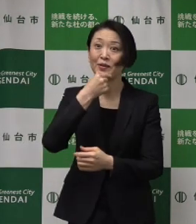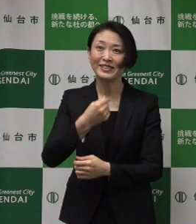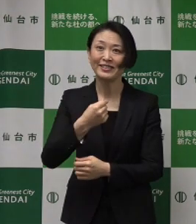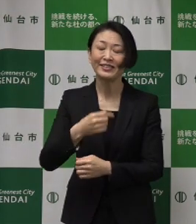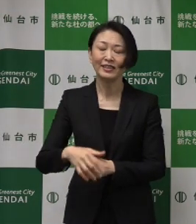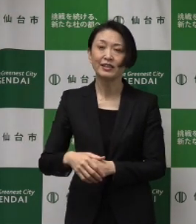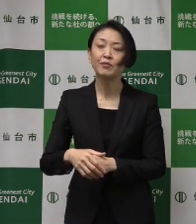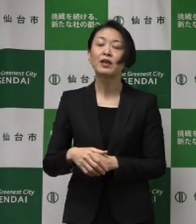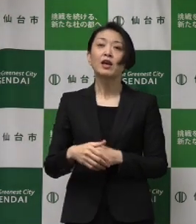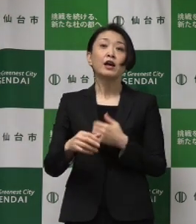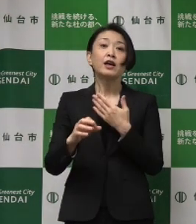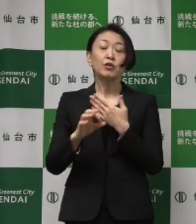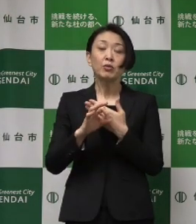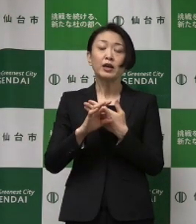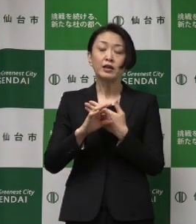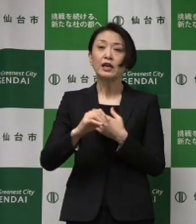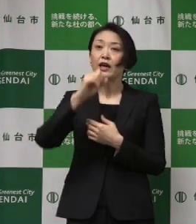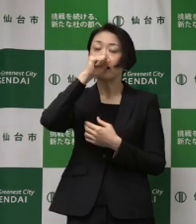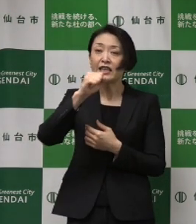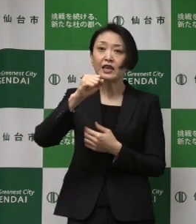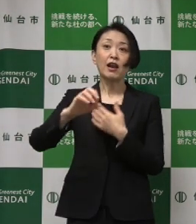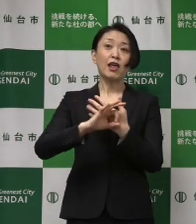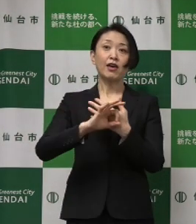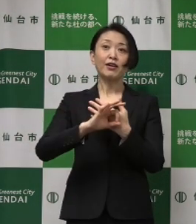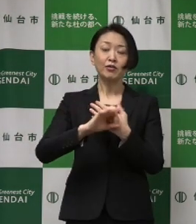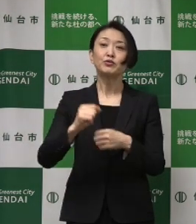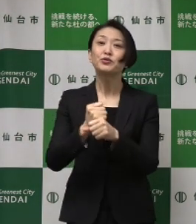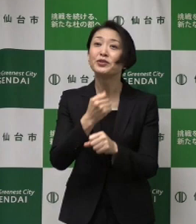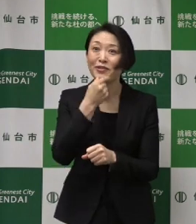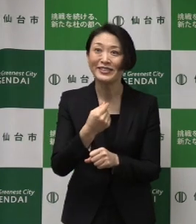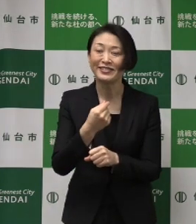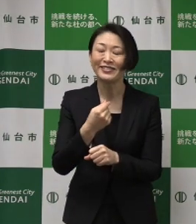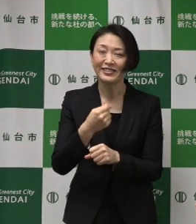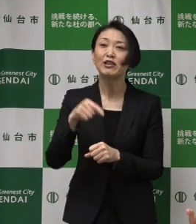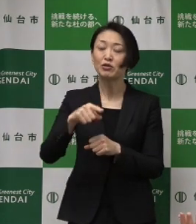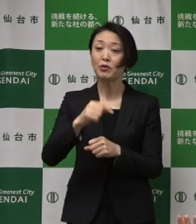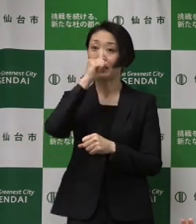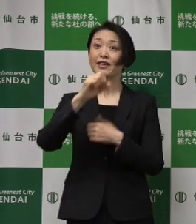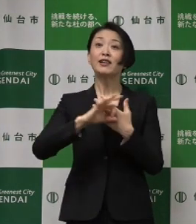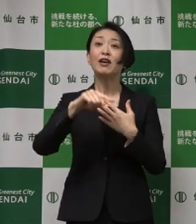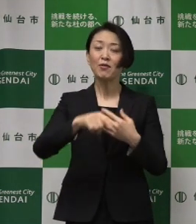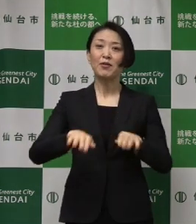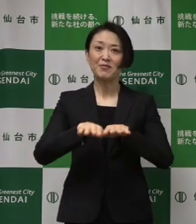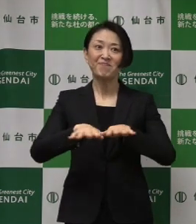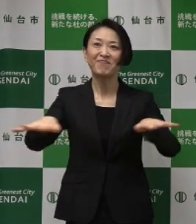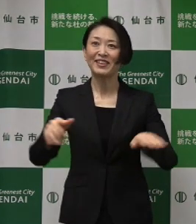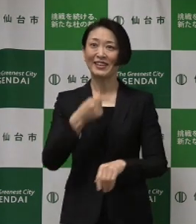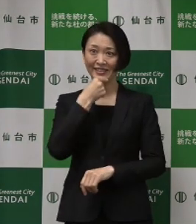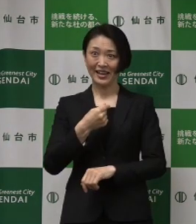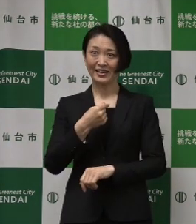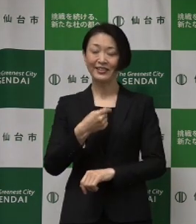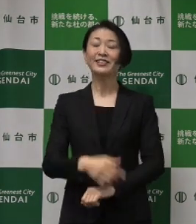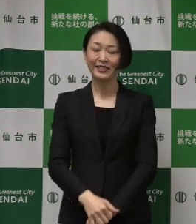実行例として成功例として、広く、横展開をできるようにしていきたい。その